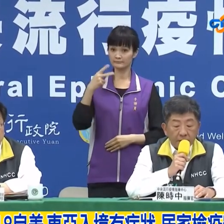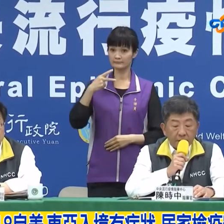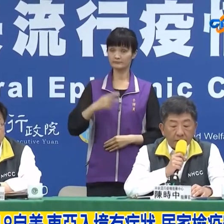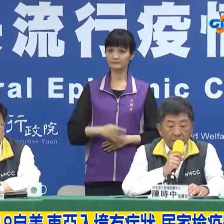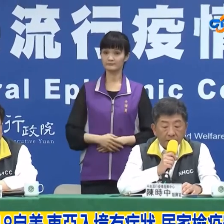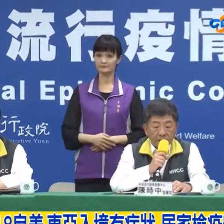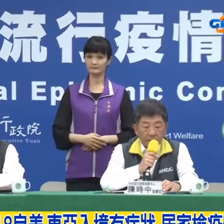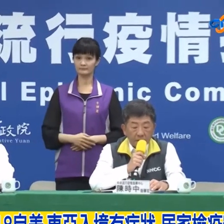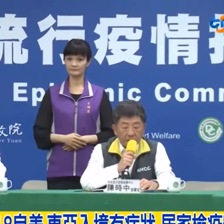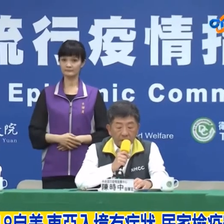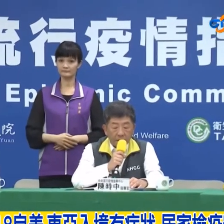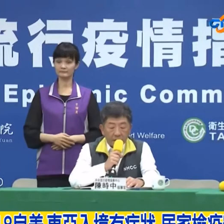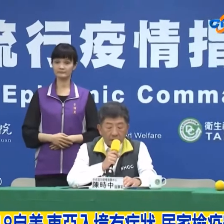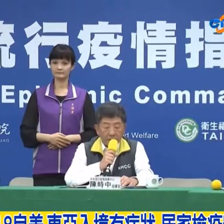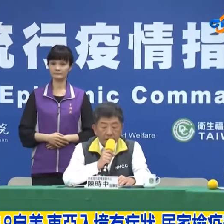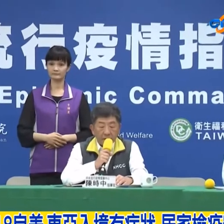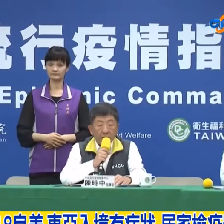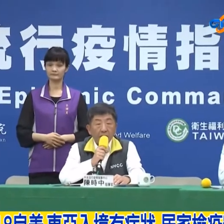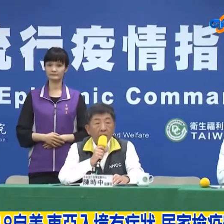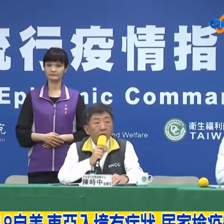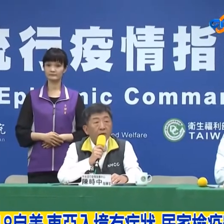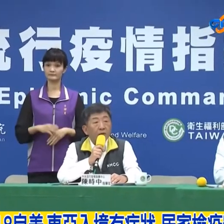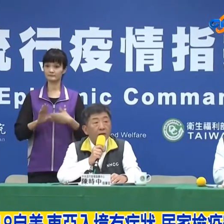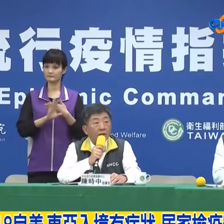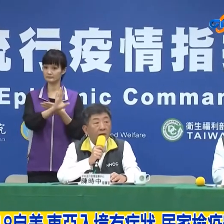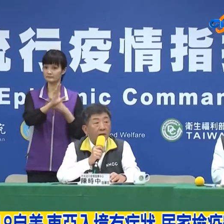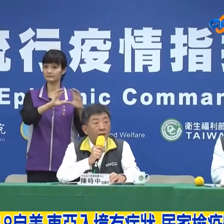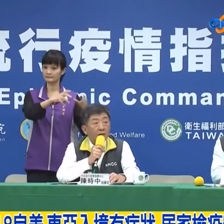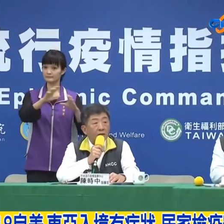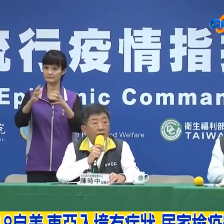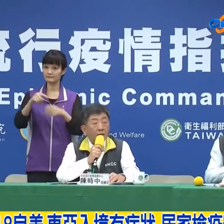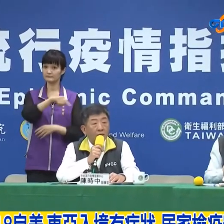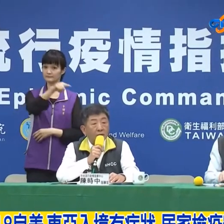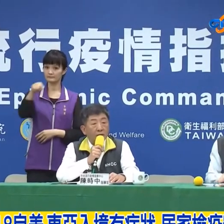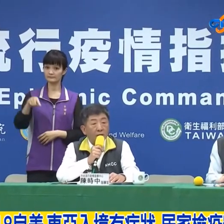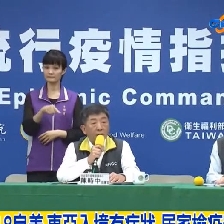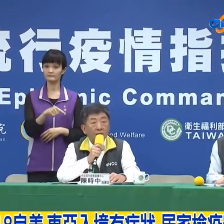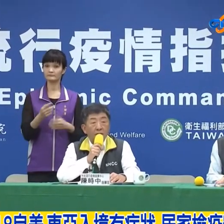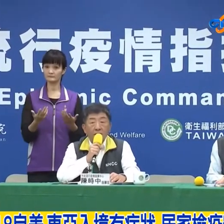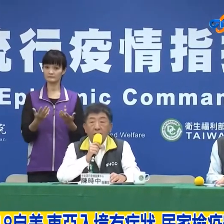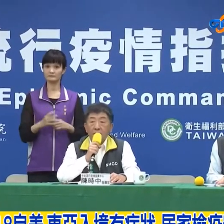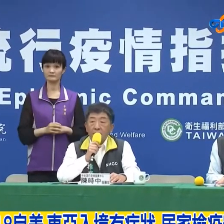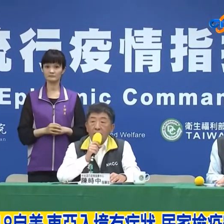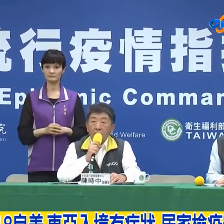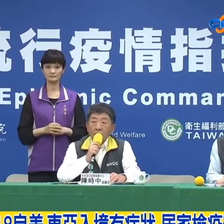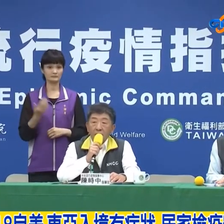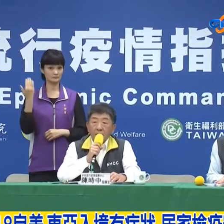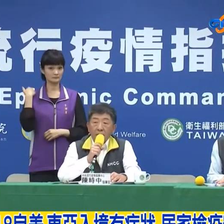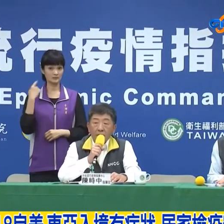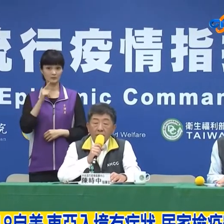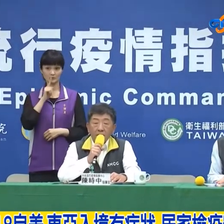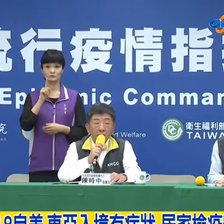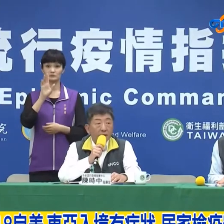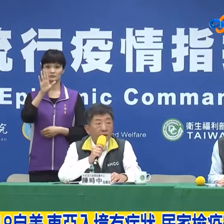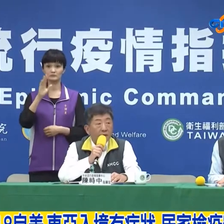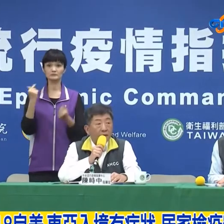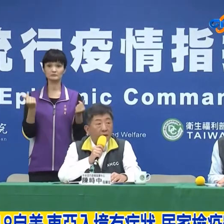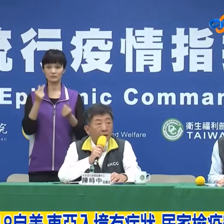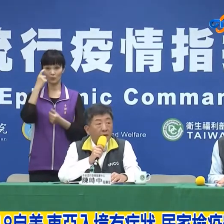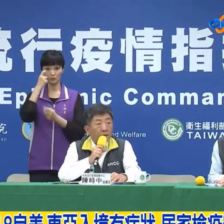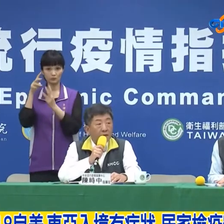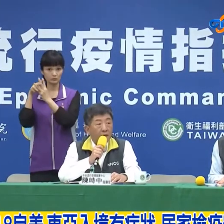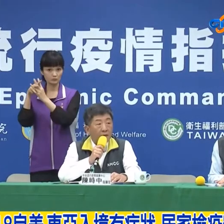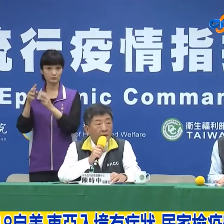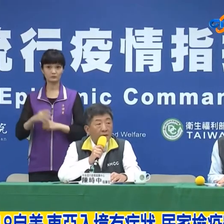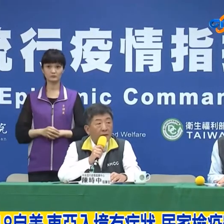要在这边相对的哈，就其他国家的哈，其他国家除了上一次我们讲，哈，欧洲的